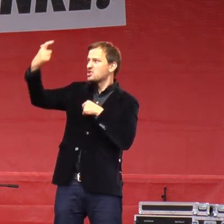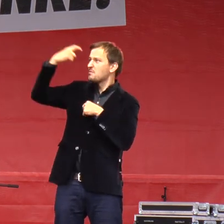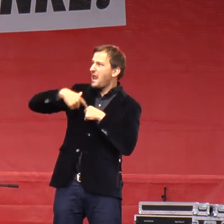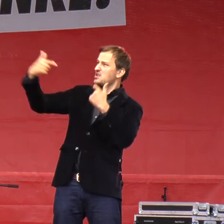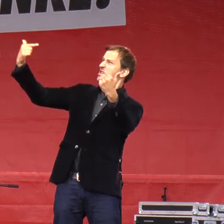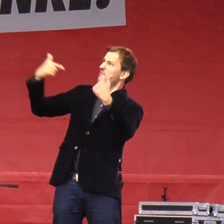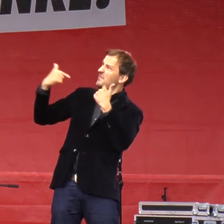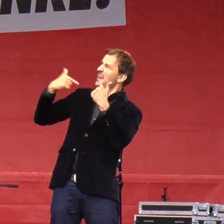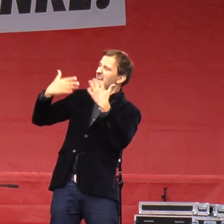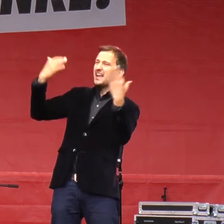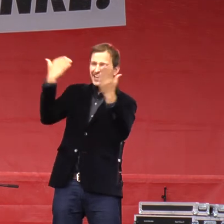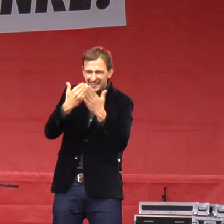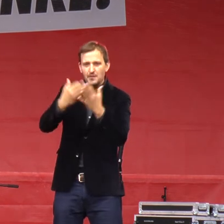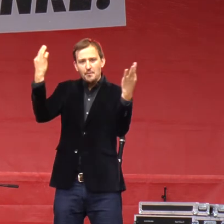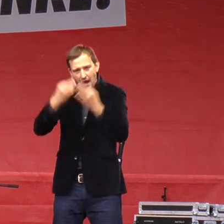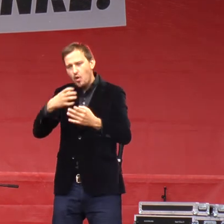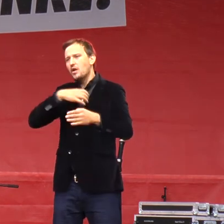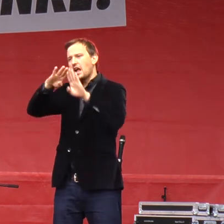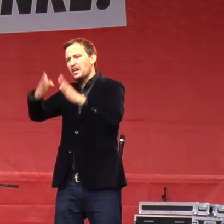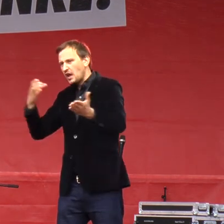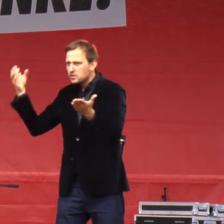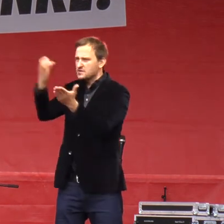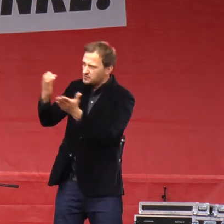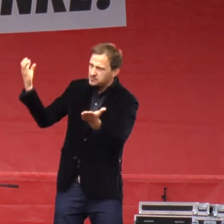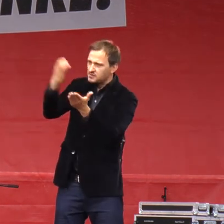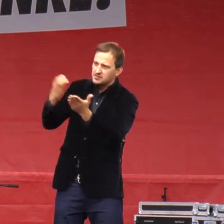deswegen müssen auch Menschen in den Krankenhäusern sein.